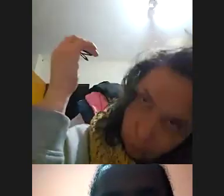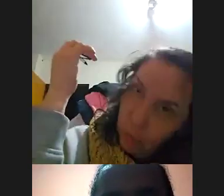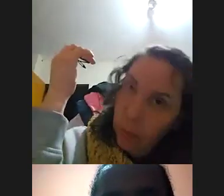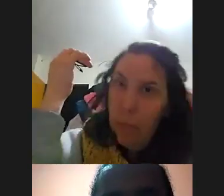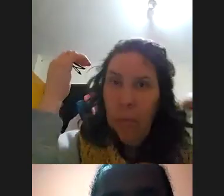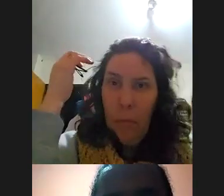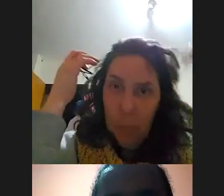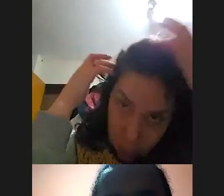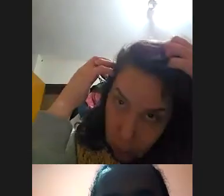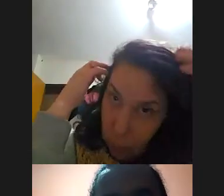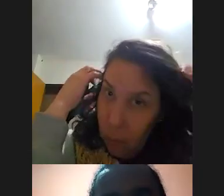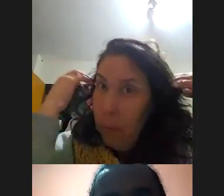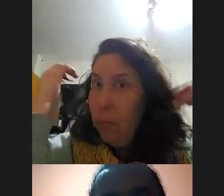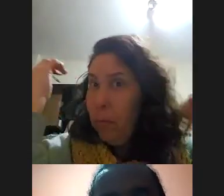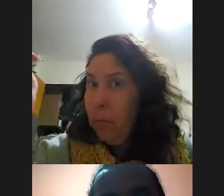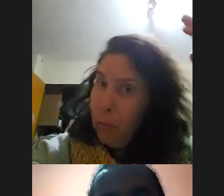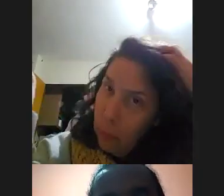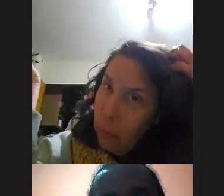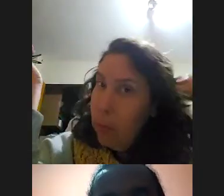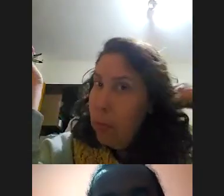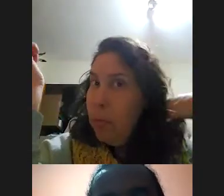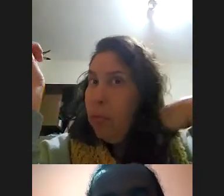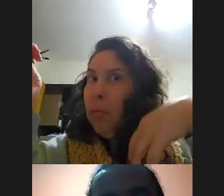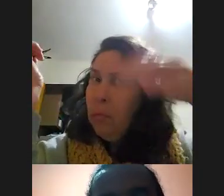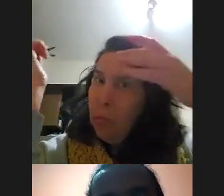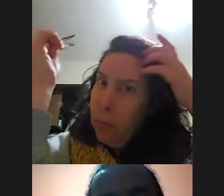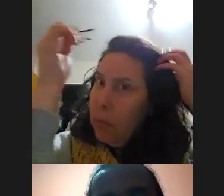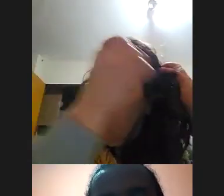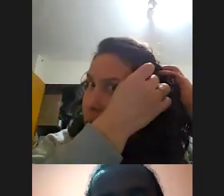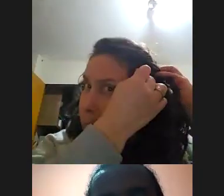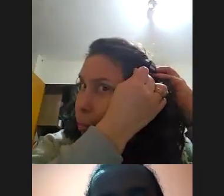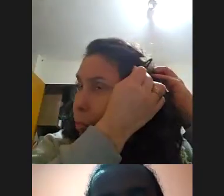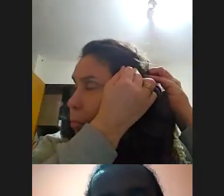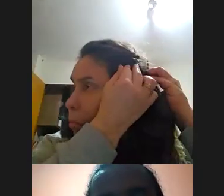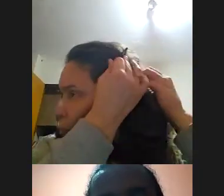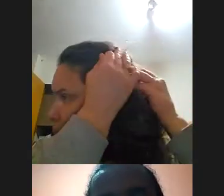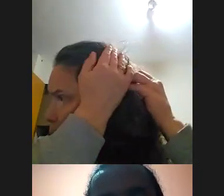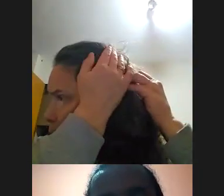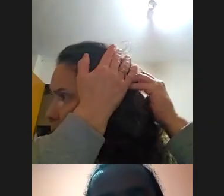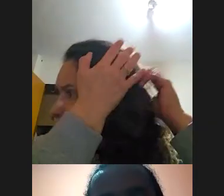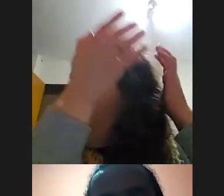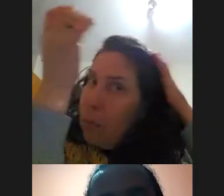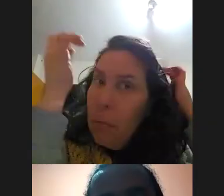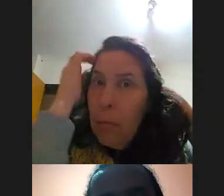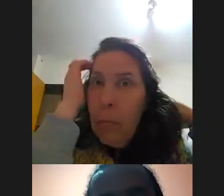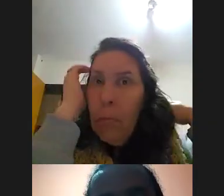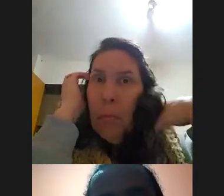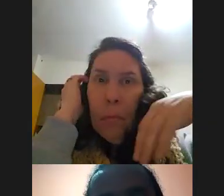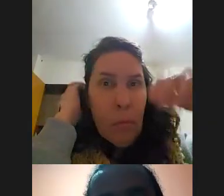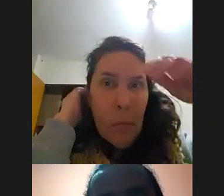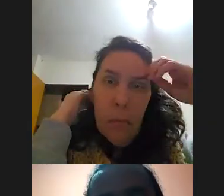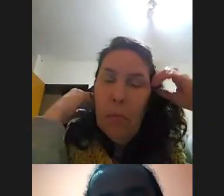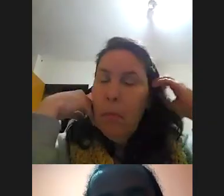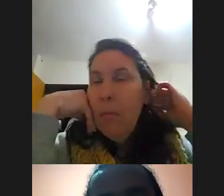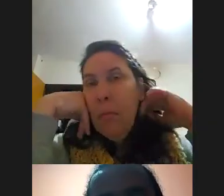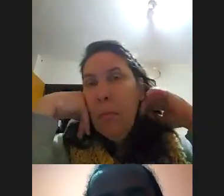Libras, a gente abre. Se a pergunta for alguma outra coisa aleatória, a gente explica para vocês sem gravar, tá? Que Deus abençoe